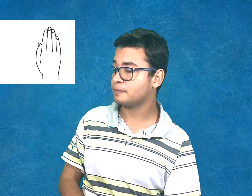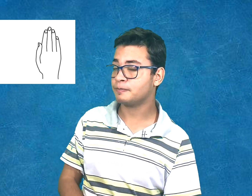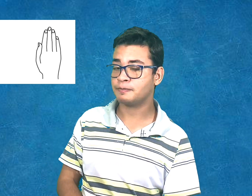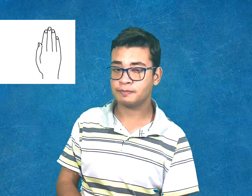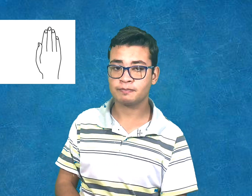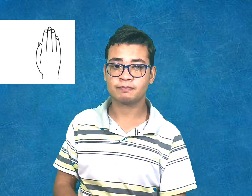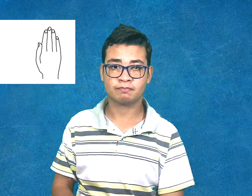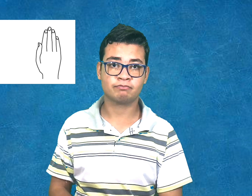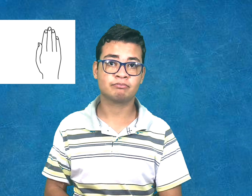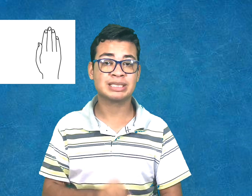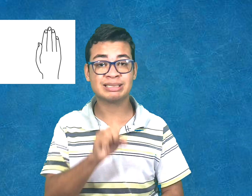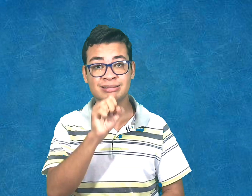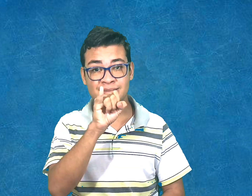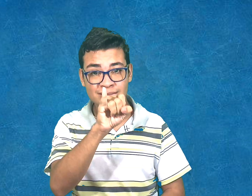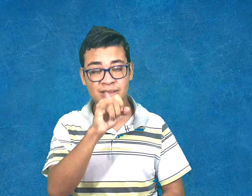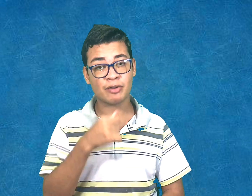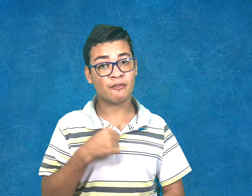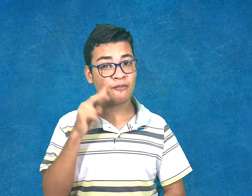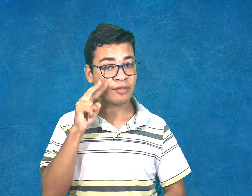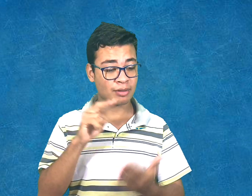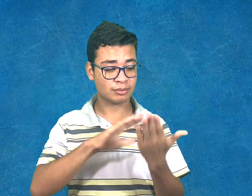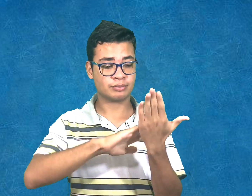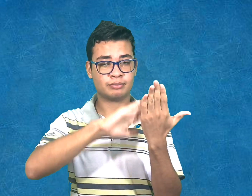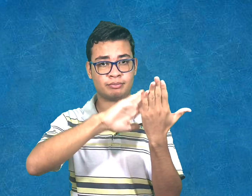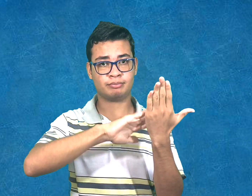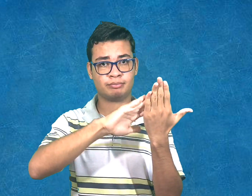Se eu vejo a palma da mão,